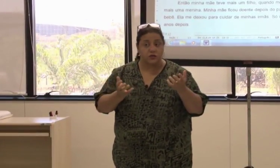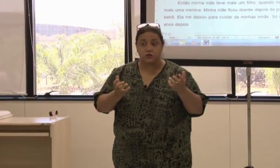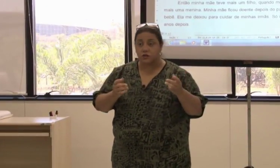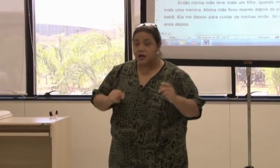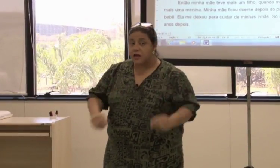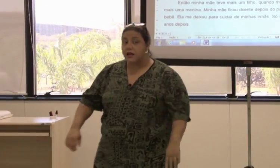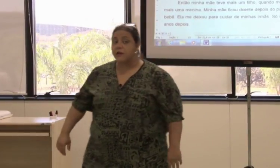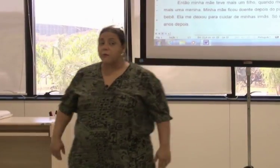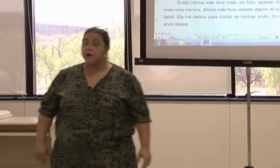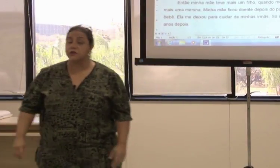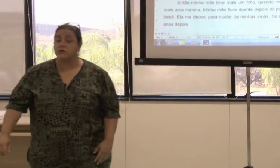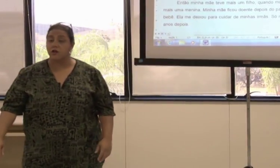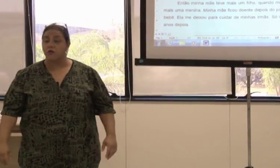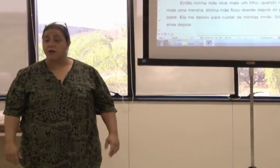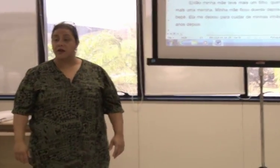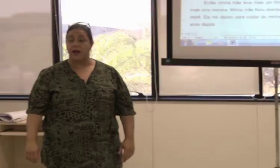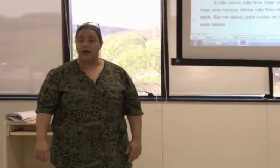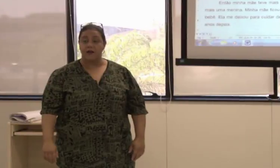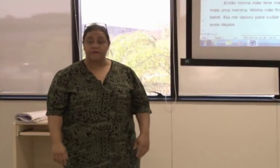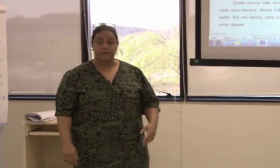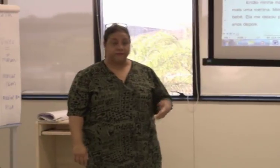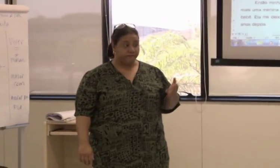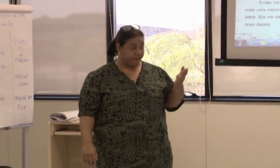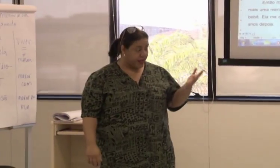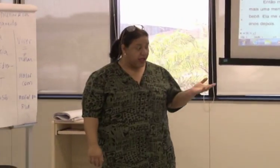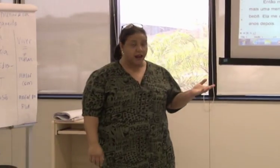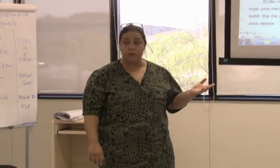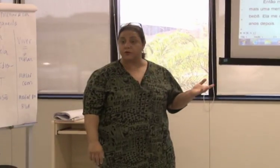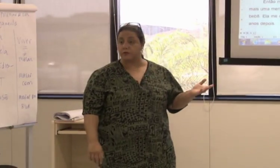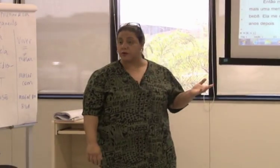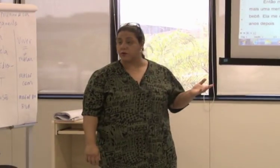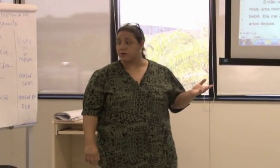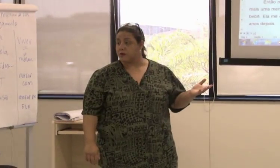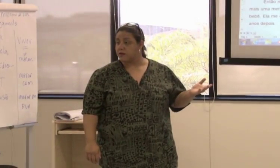ajuda. E depois eu tenho uma que é, ela prosperou.